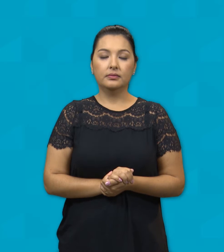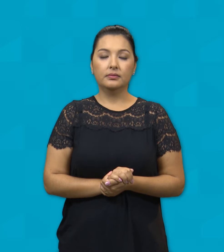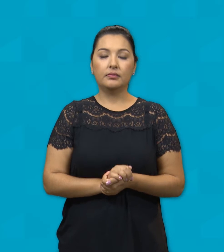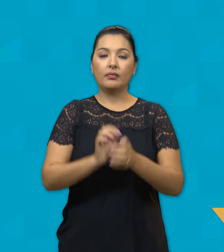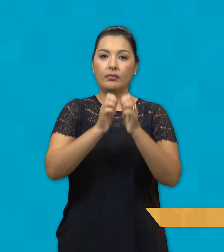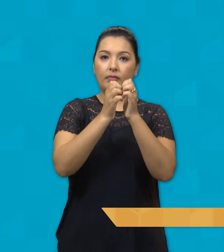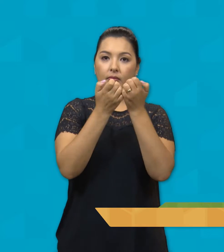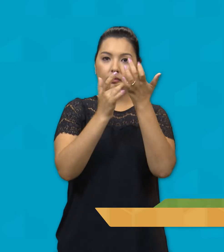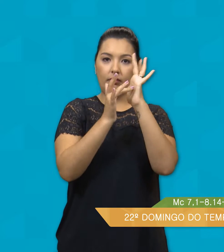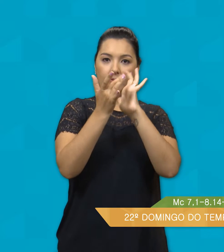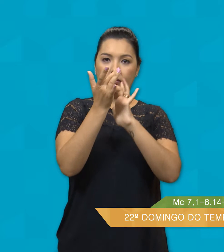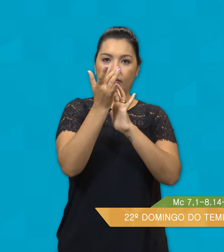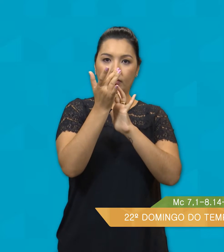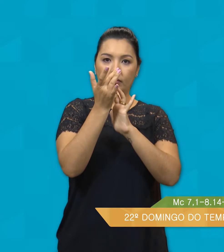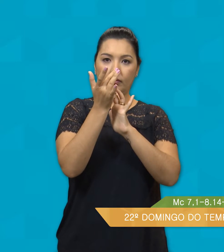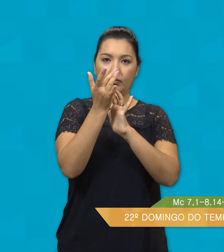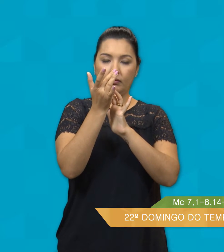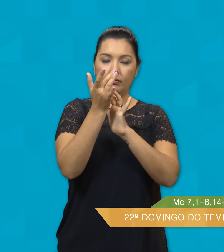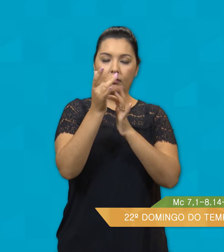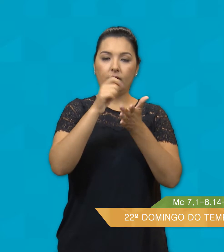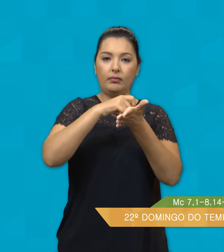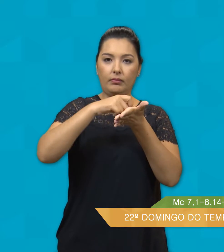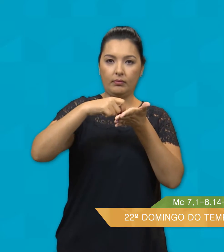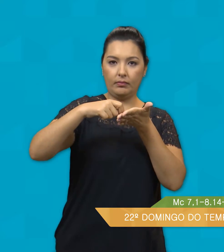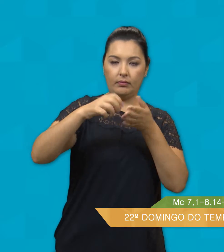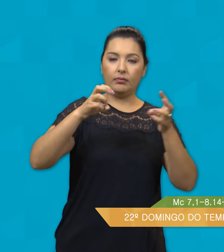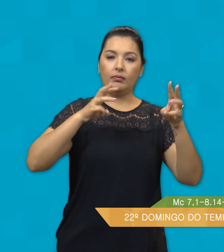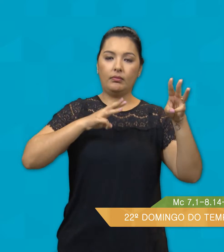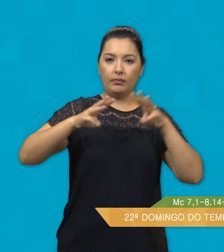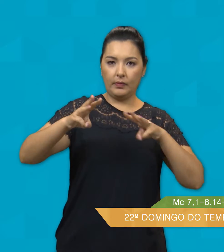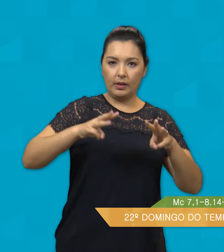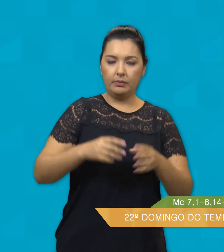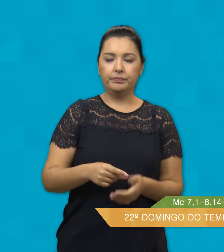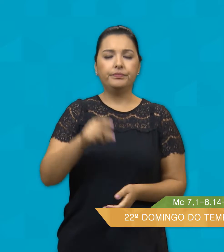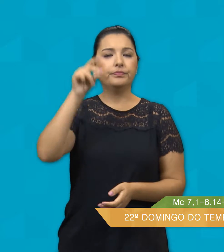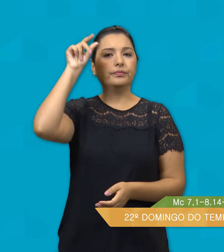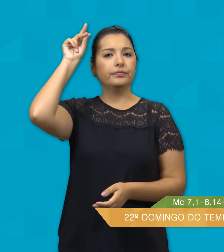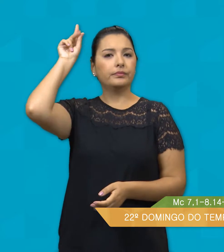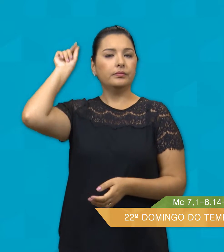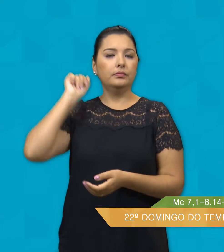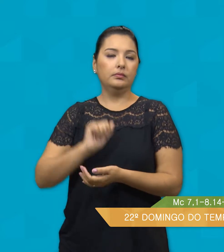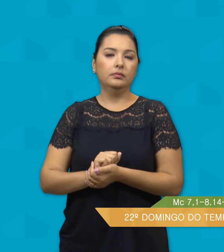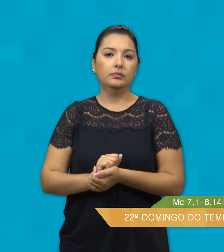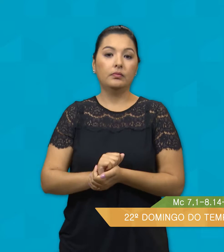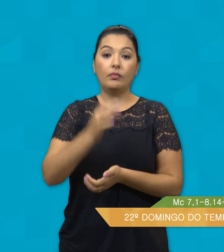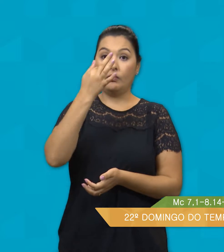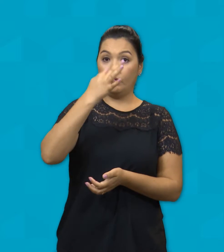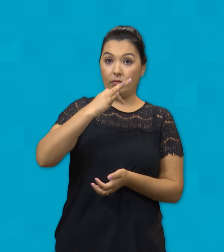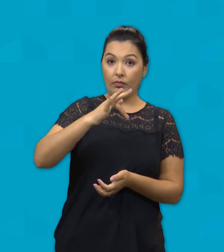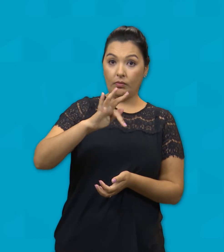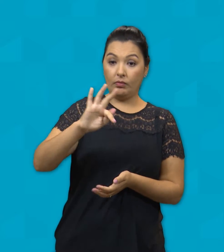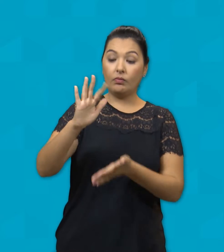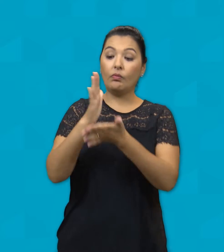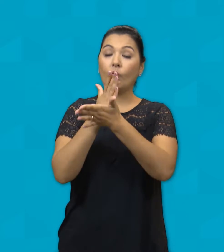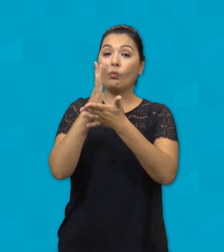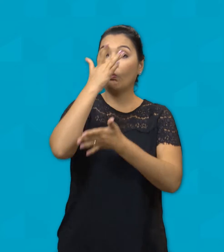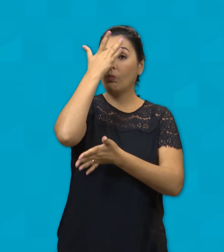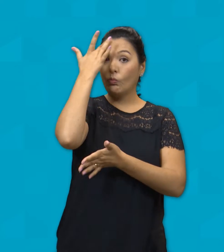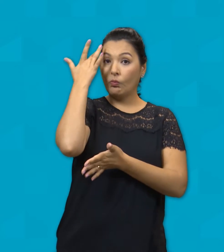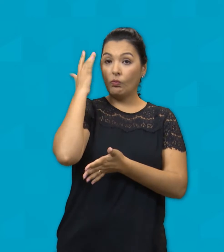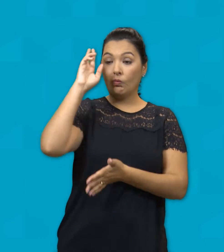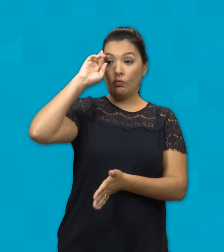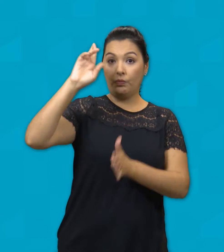Evangelho de Jesus Cristo segundo São Marcos. Naquele tempo, os fariseus e alguns mestres da